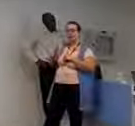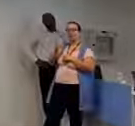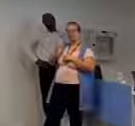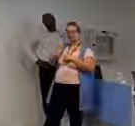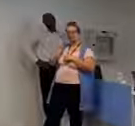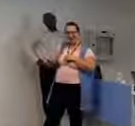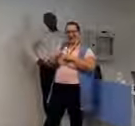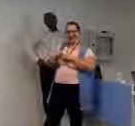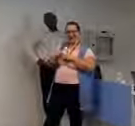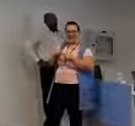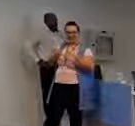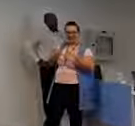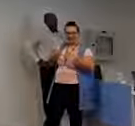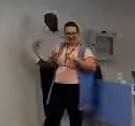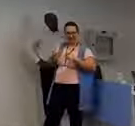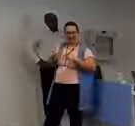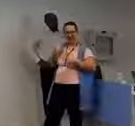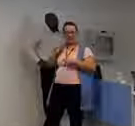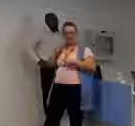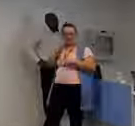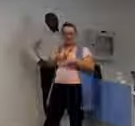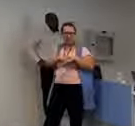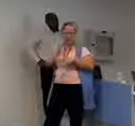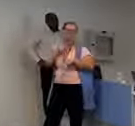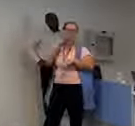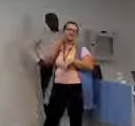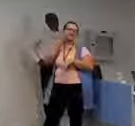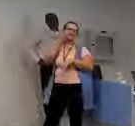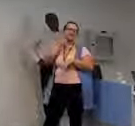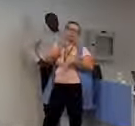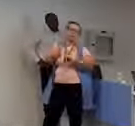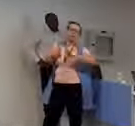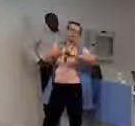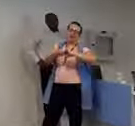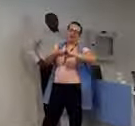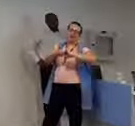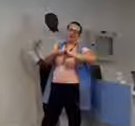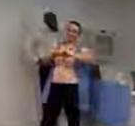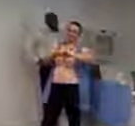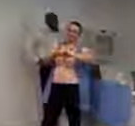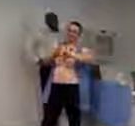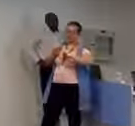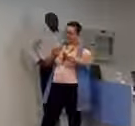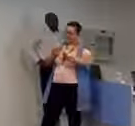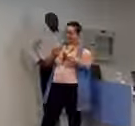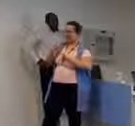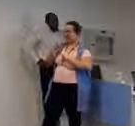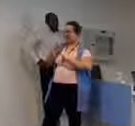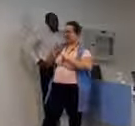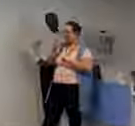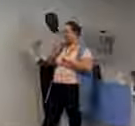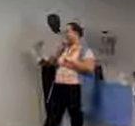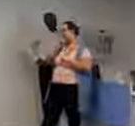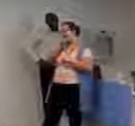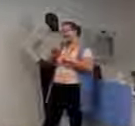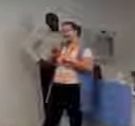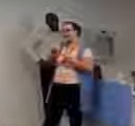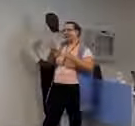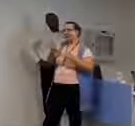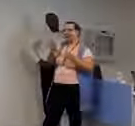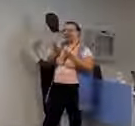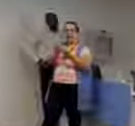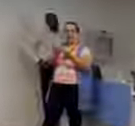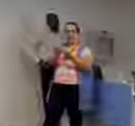situação mais fácil de eu ganhar qualidade e produtividade. Quando a gente fala de um segmento como